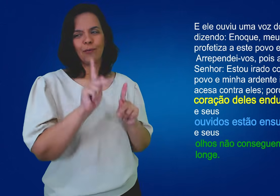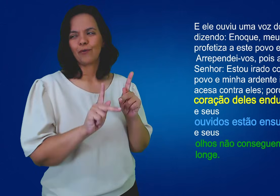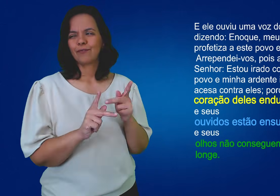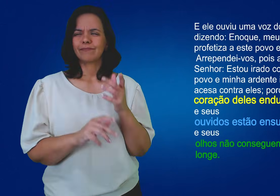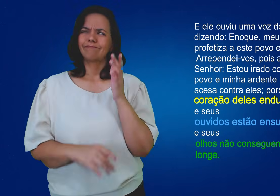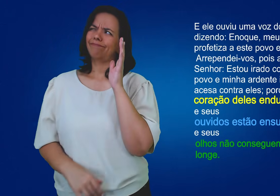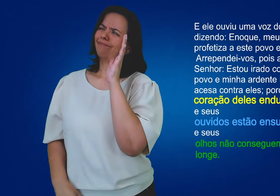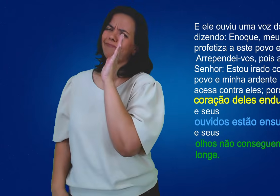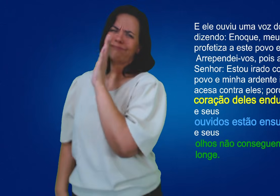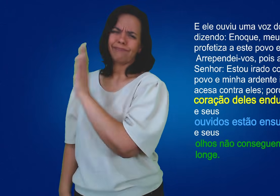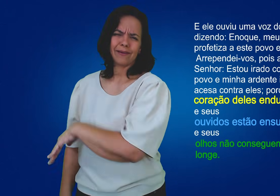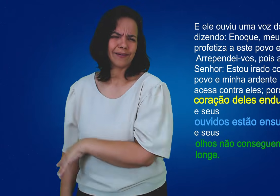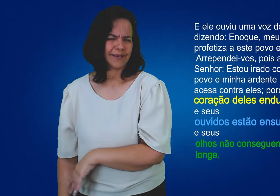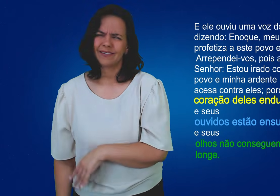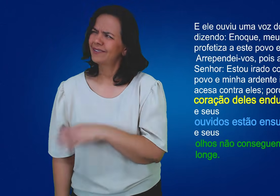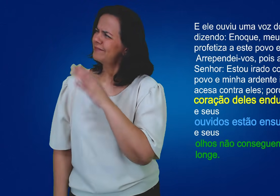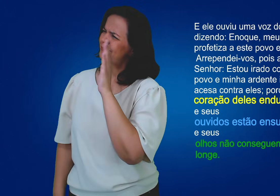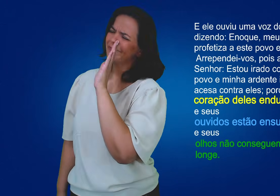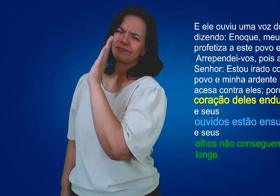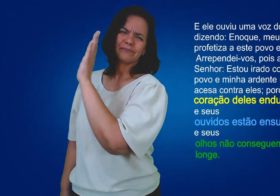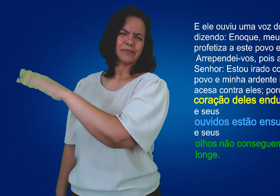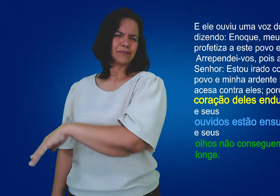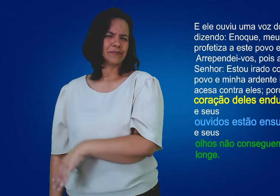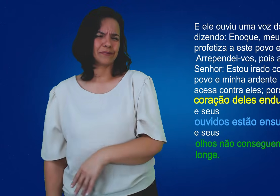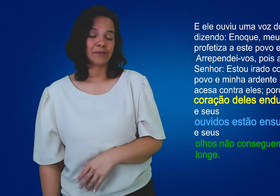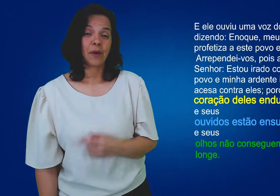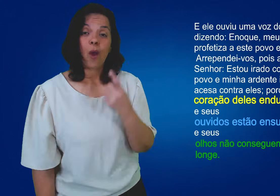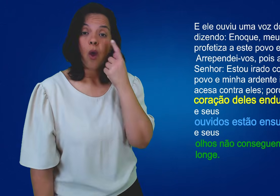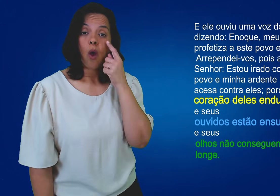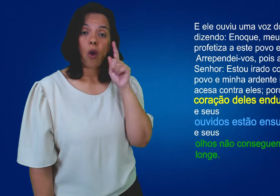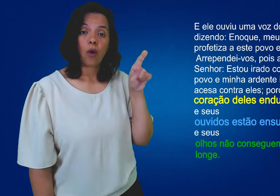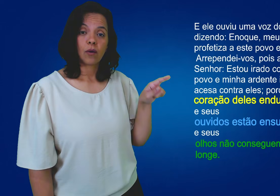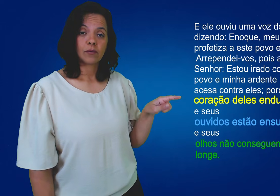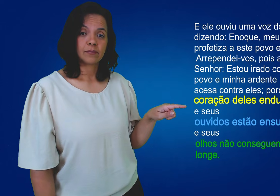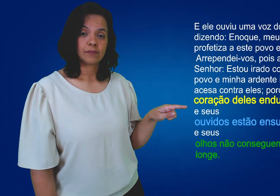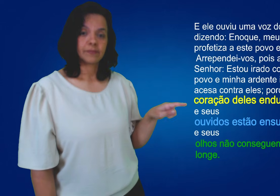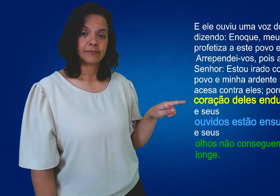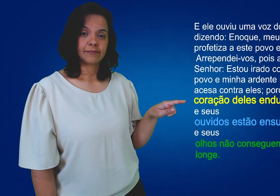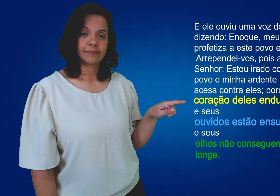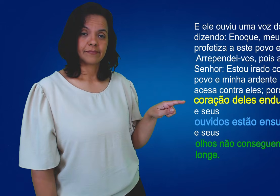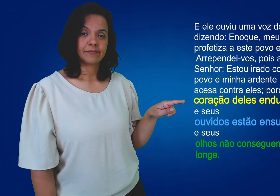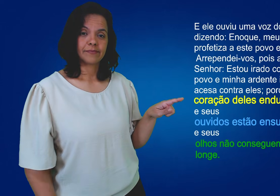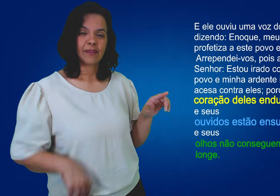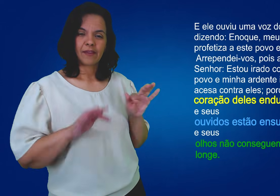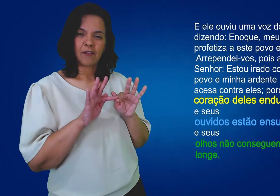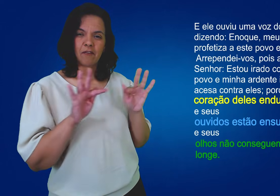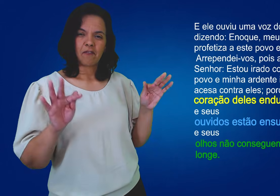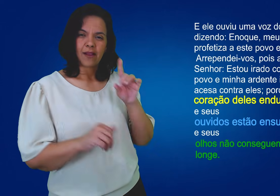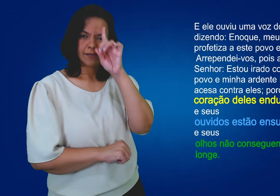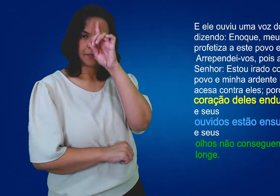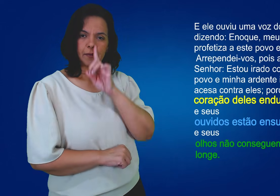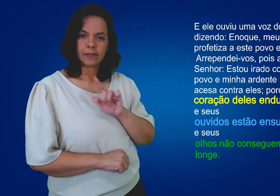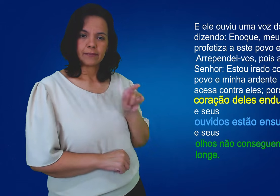Mas o povo não quis saber de Enoque. Veja essa frase aqui, essa frase em